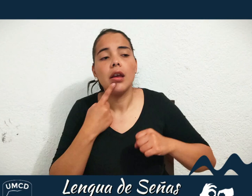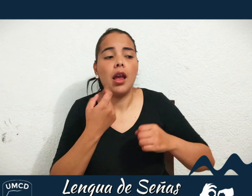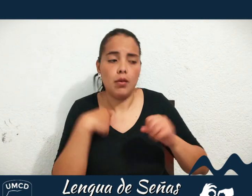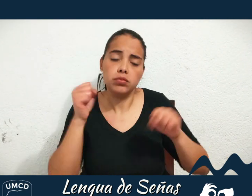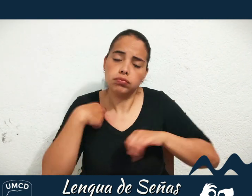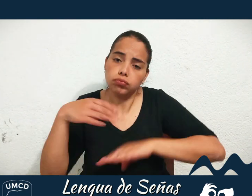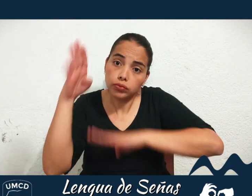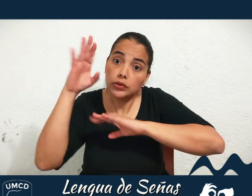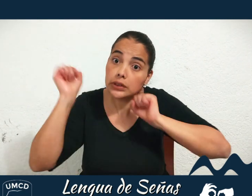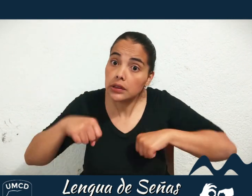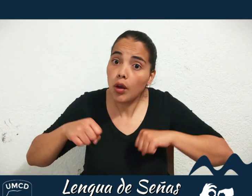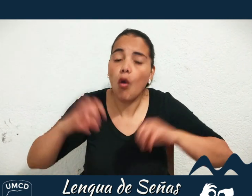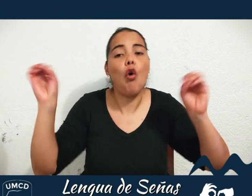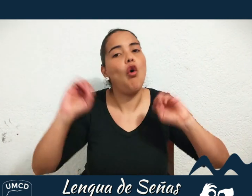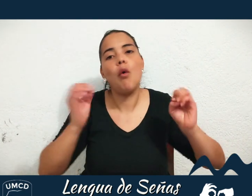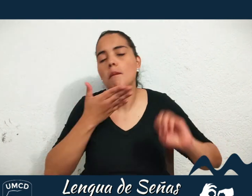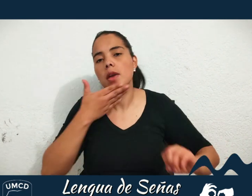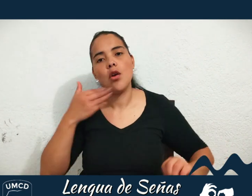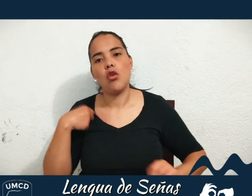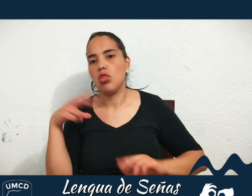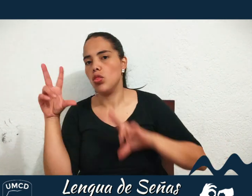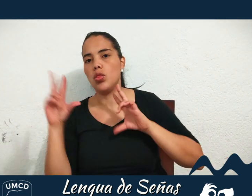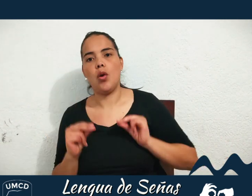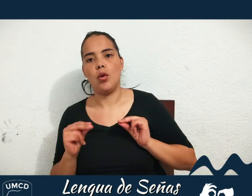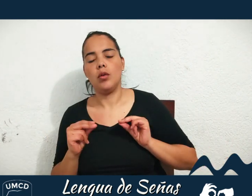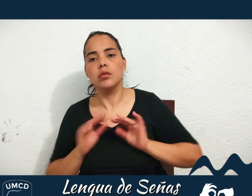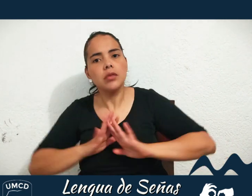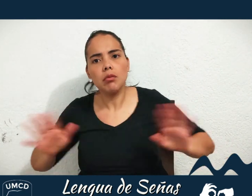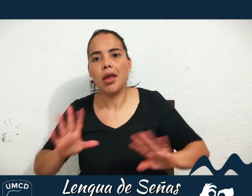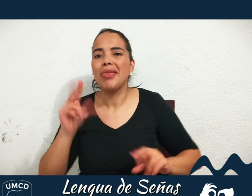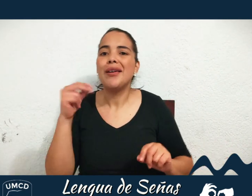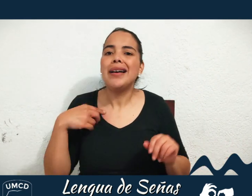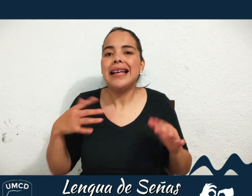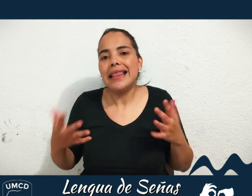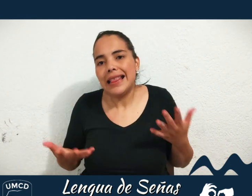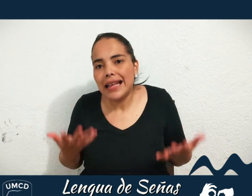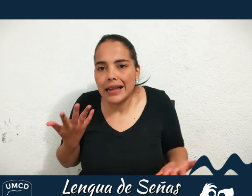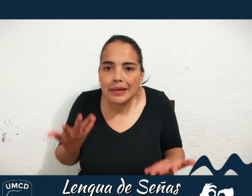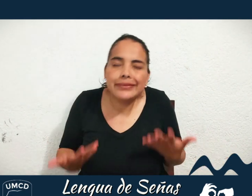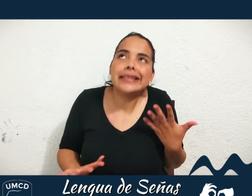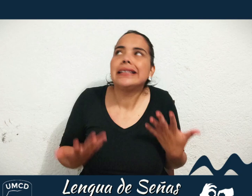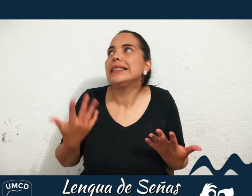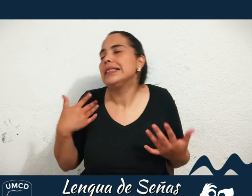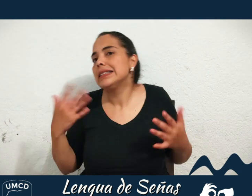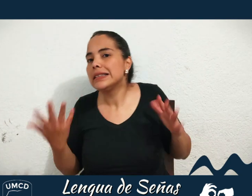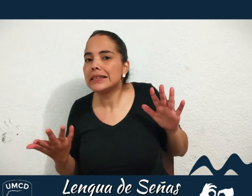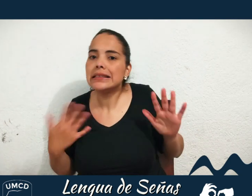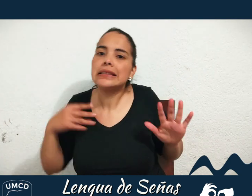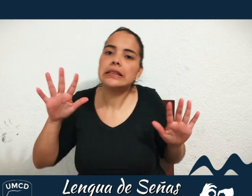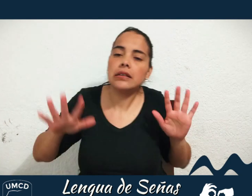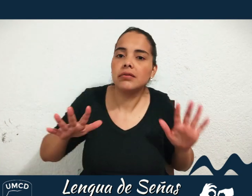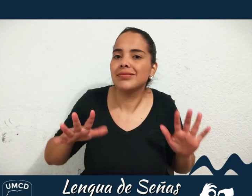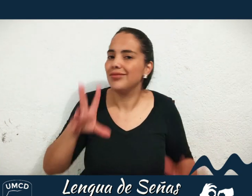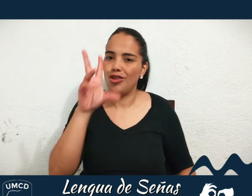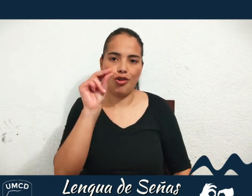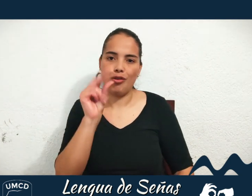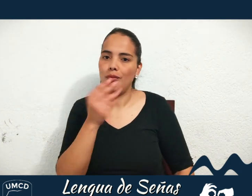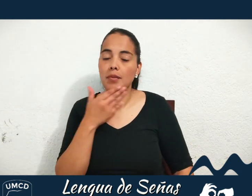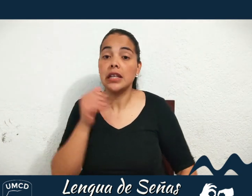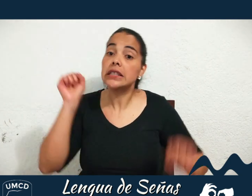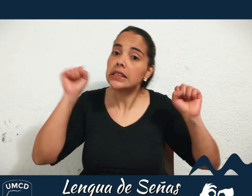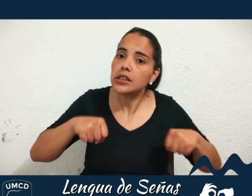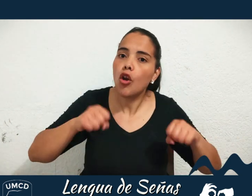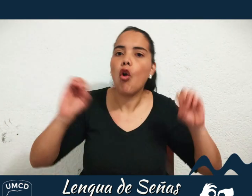nos comprometemos a hacer algo, tenemos que decir sí si es que realmente vamos a cumplirlo. Y si no vamos